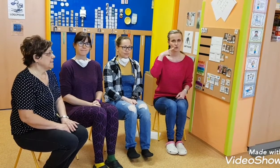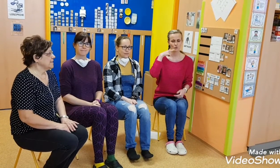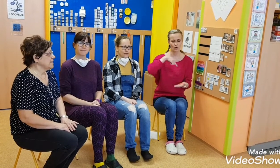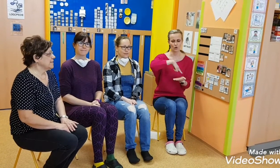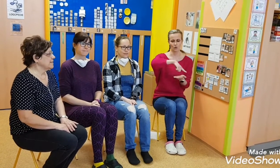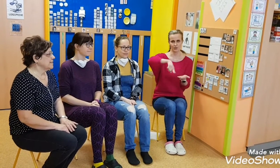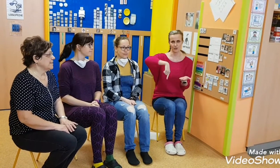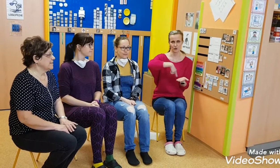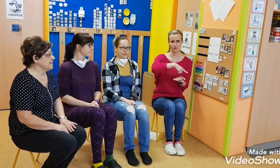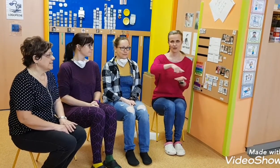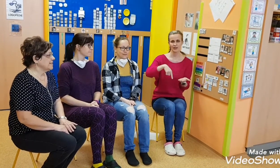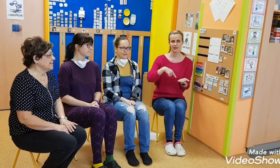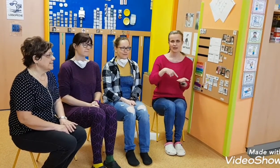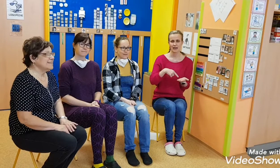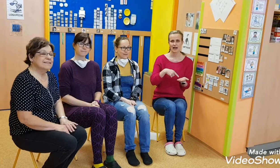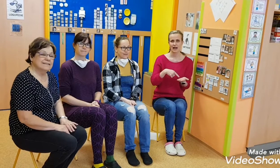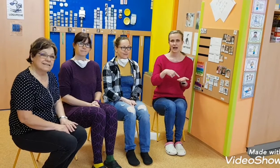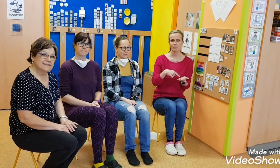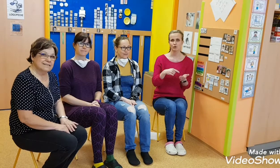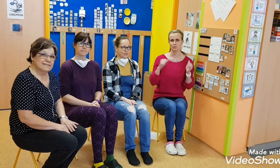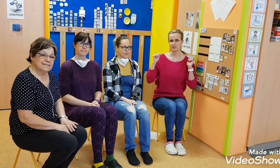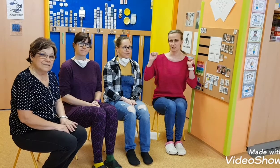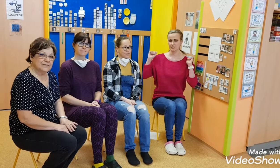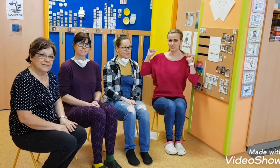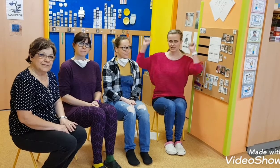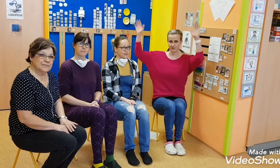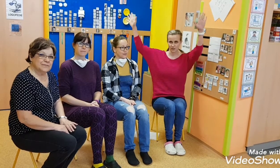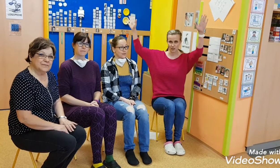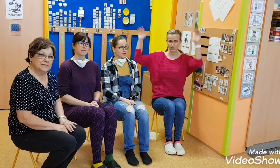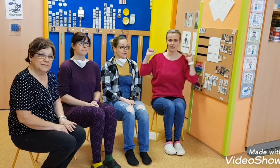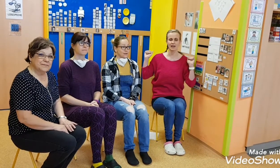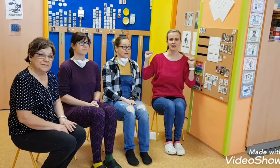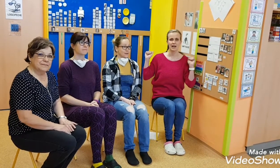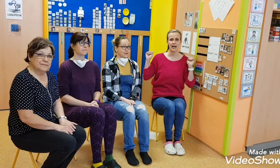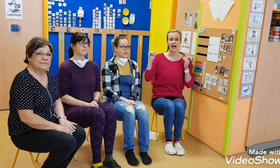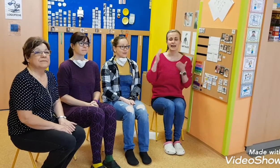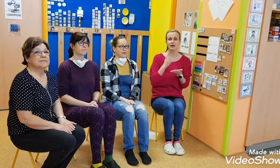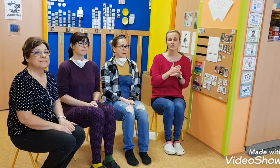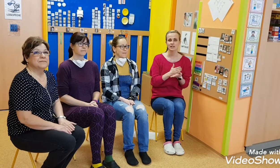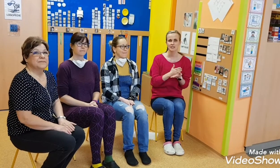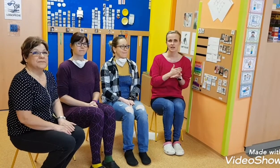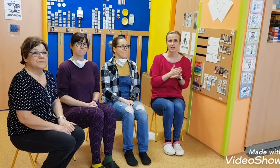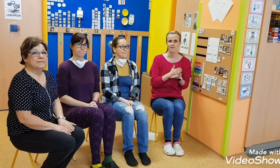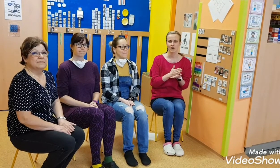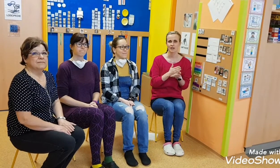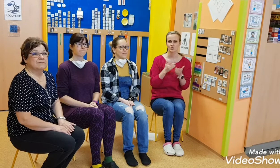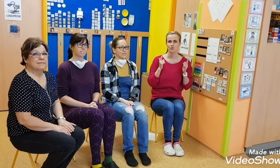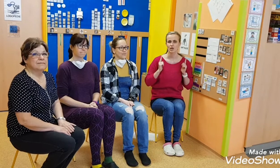písničku o koblíškovi a potom si zacvičíte a nakonec vás